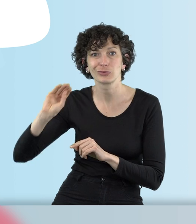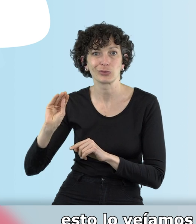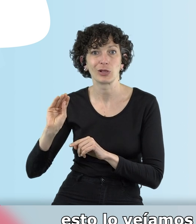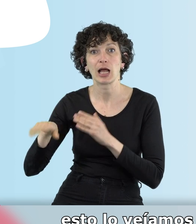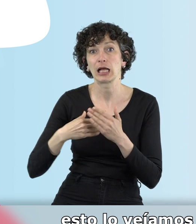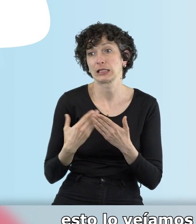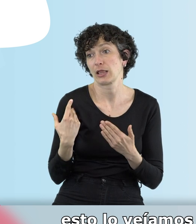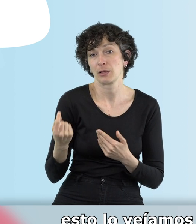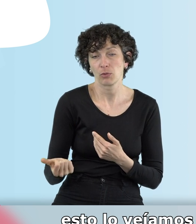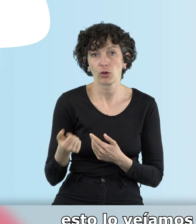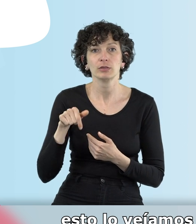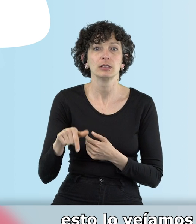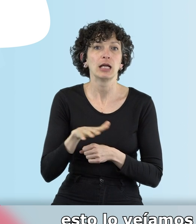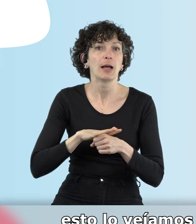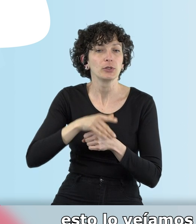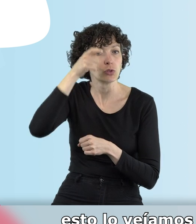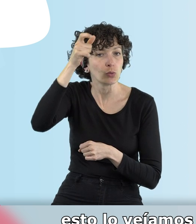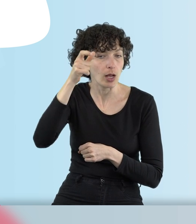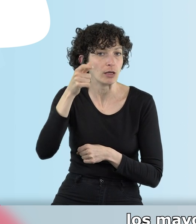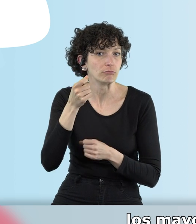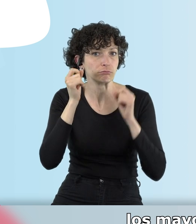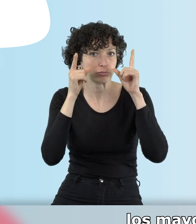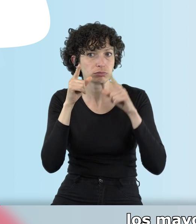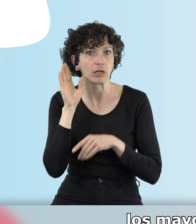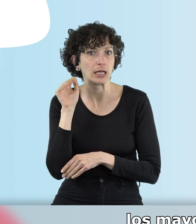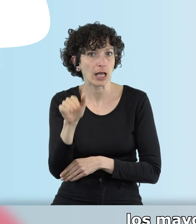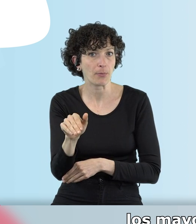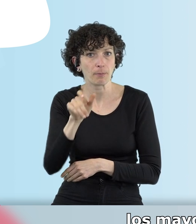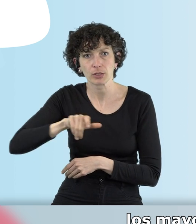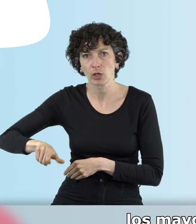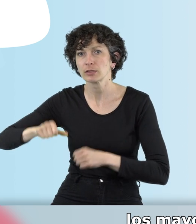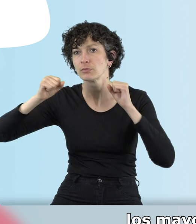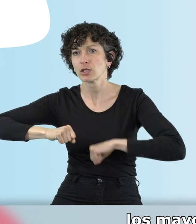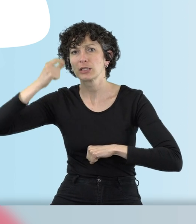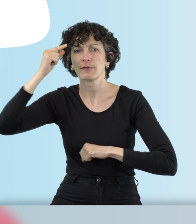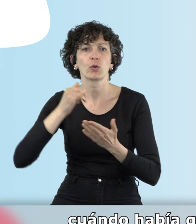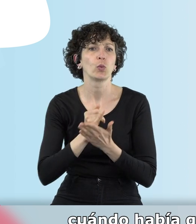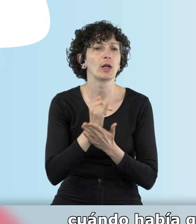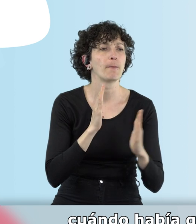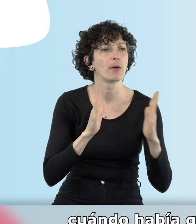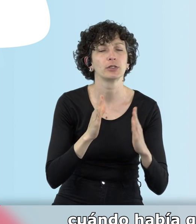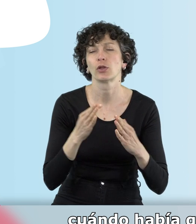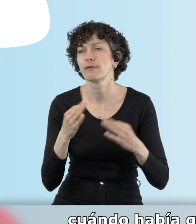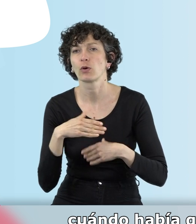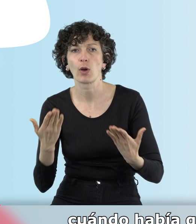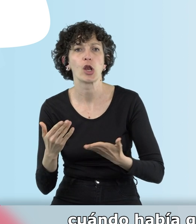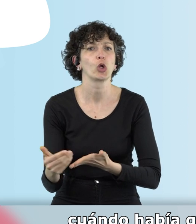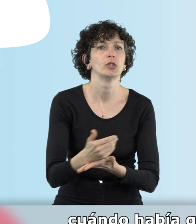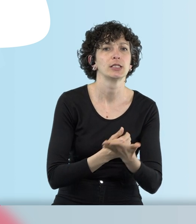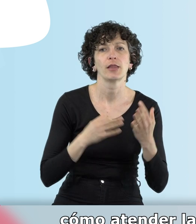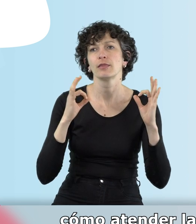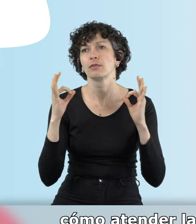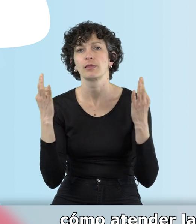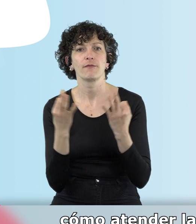hace mucho esto lo veíamos claramente en el mundo rural, en el campo. Los mayores sabían cuándo había que cultivar, cuándo había que recoger las